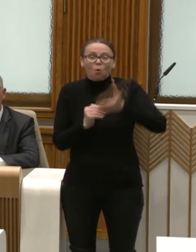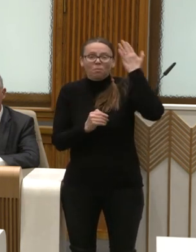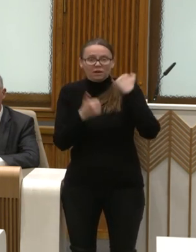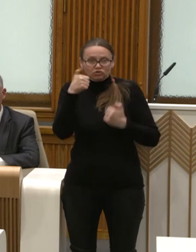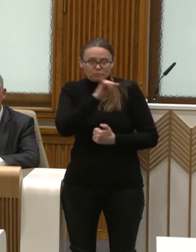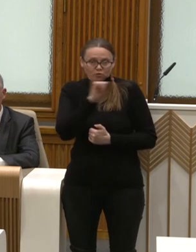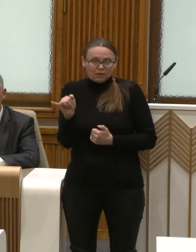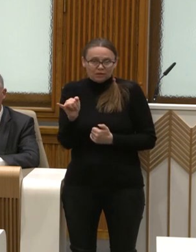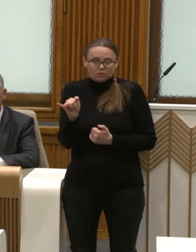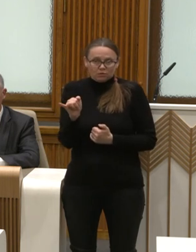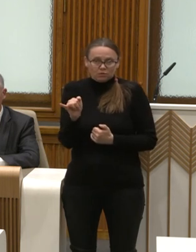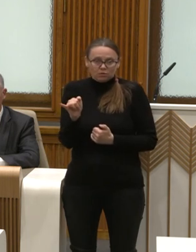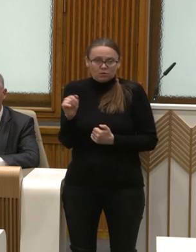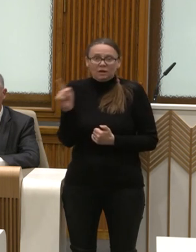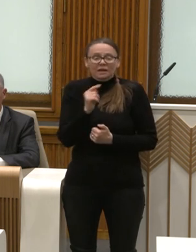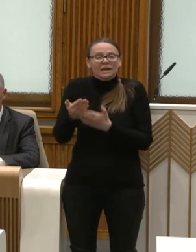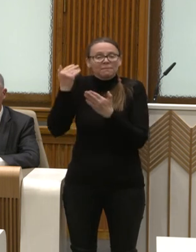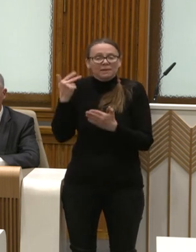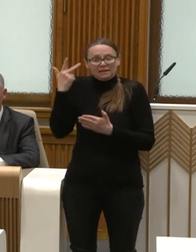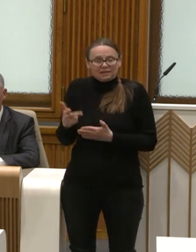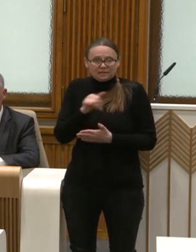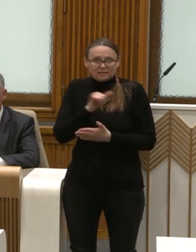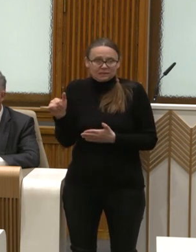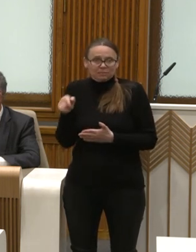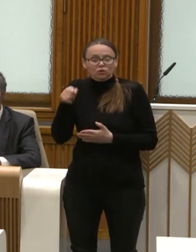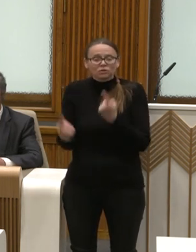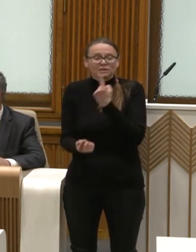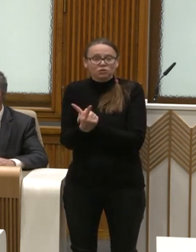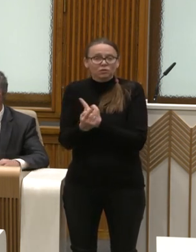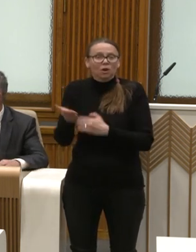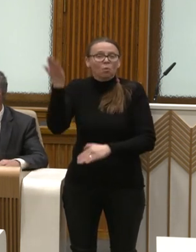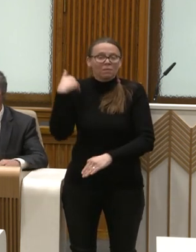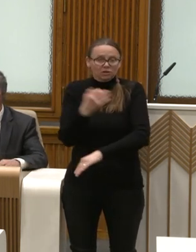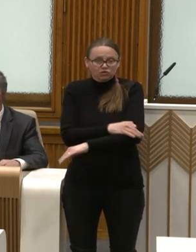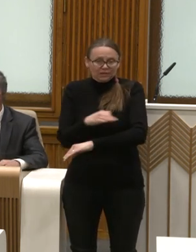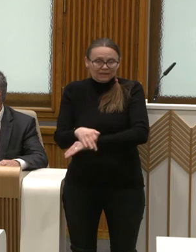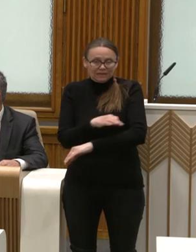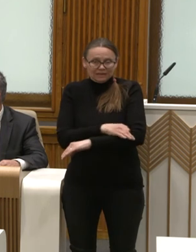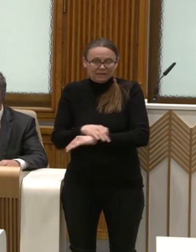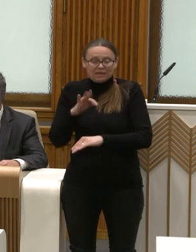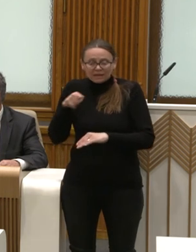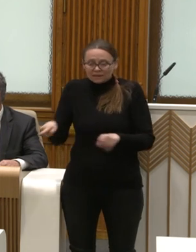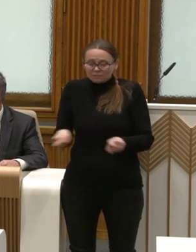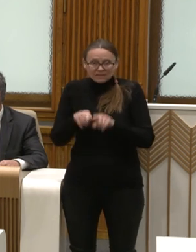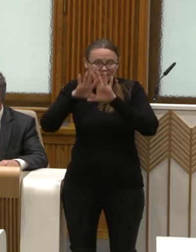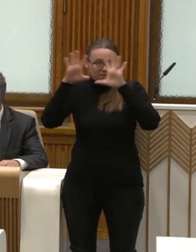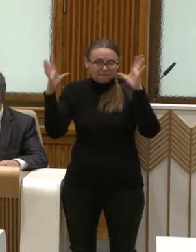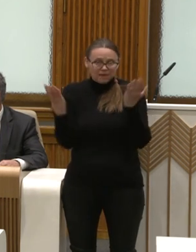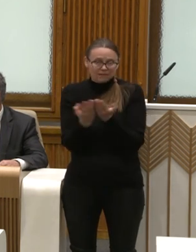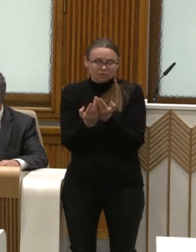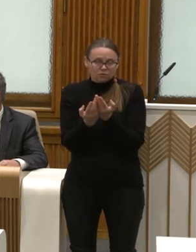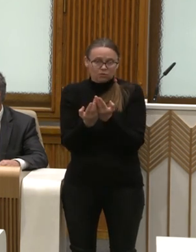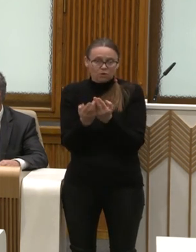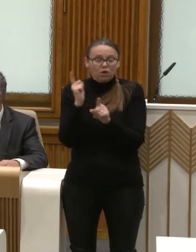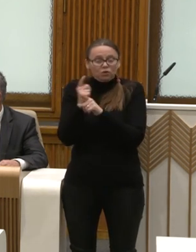stoletju, ne, ne pred 30 leti. To se je zgodilo v prejšnjih tednih na tem istem planetu, tudi v naši